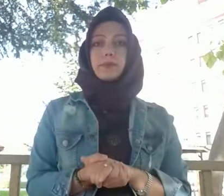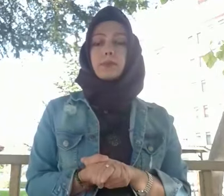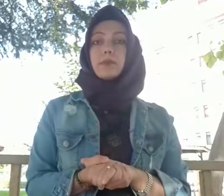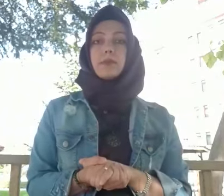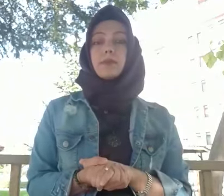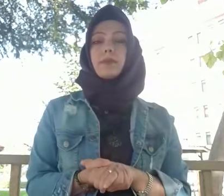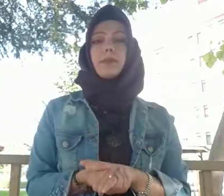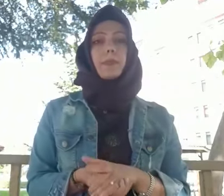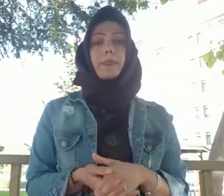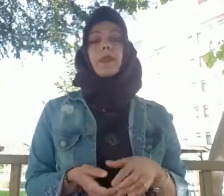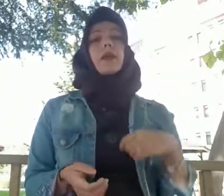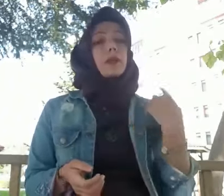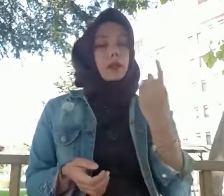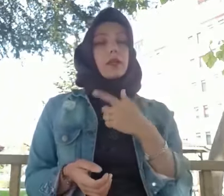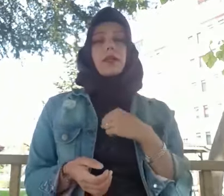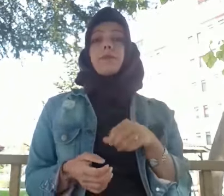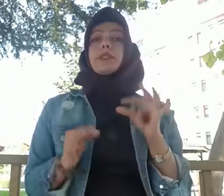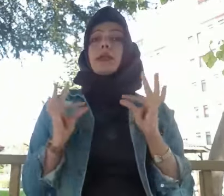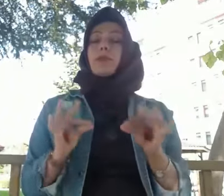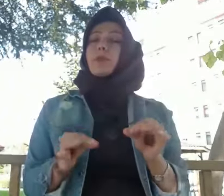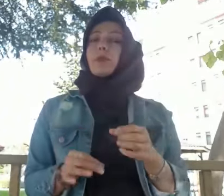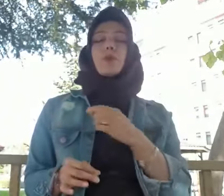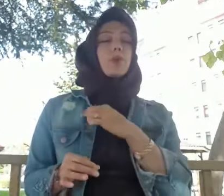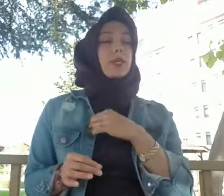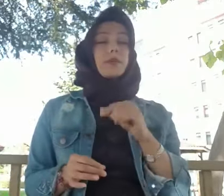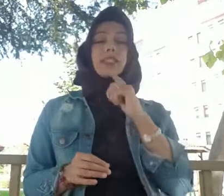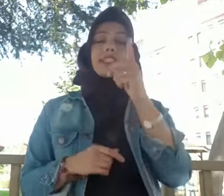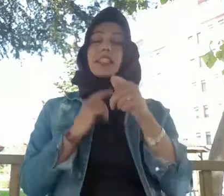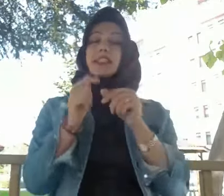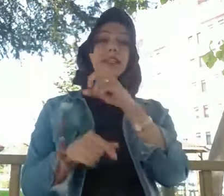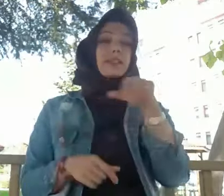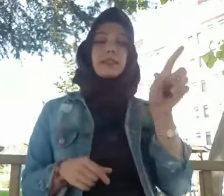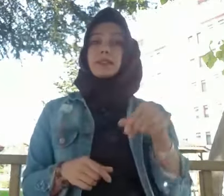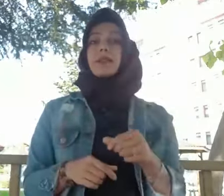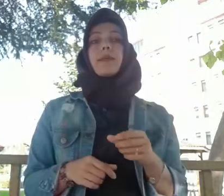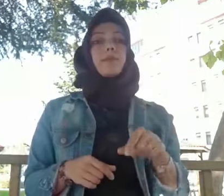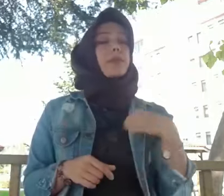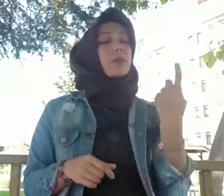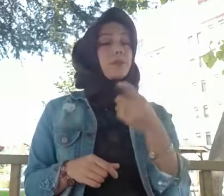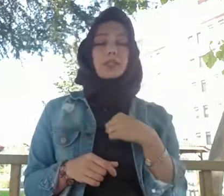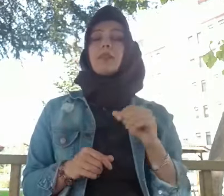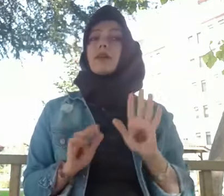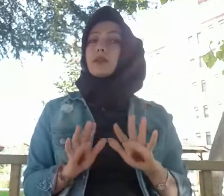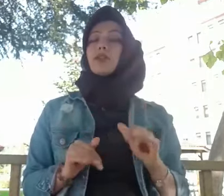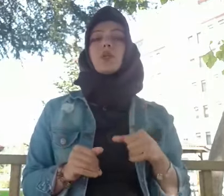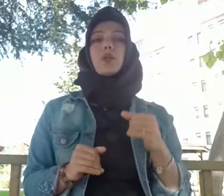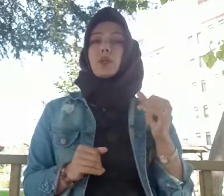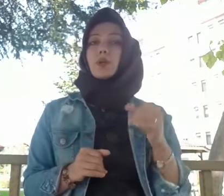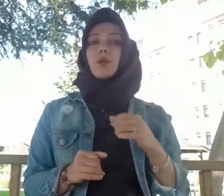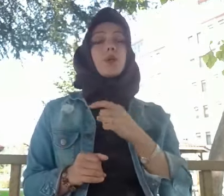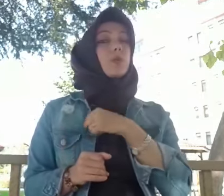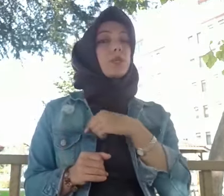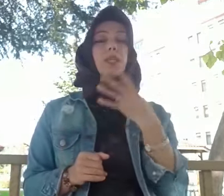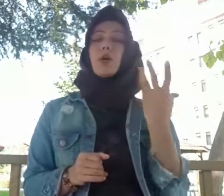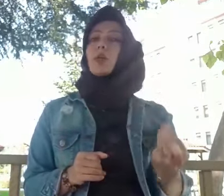Biz hep yüreğimizle seslendik size. Bizi de ancak yüreği olanlar duydu.